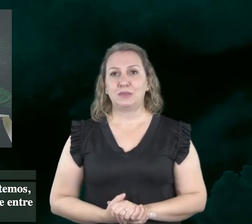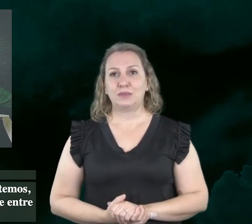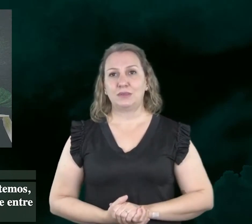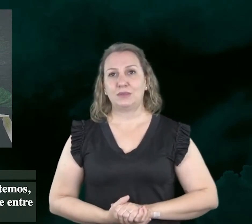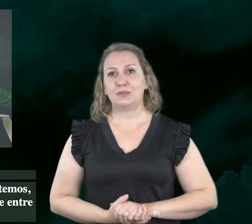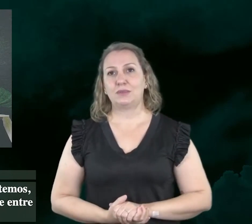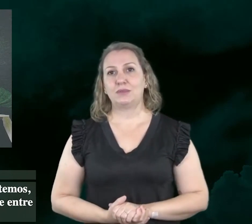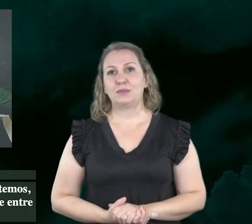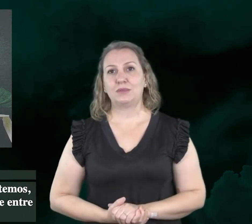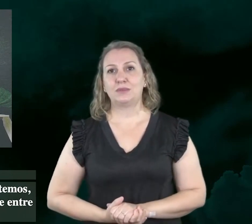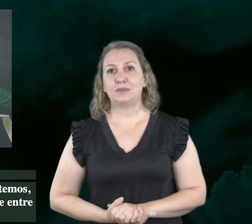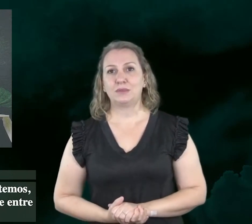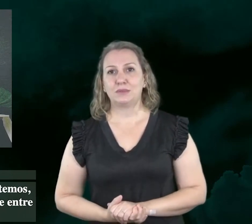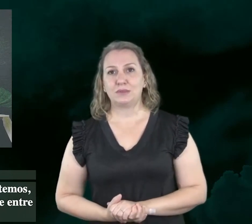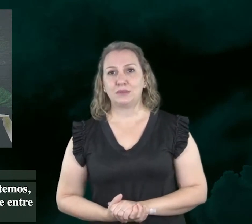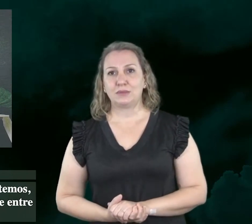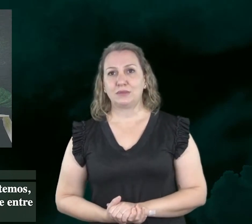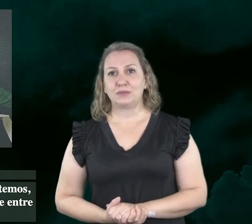É isso, né?